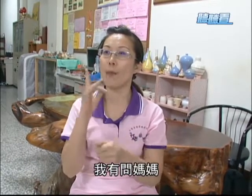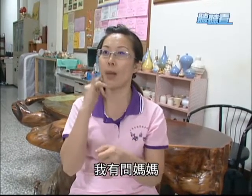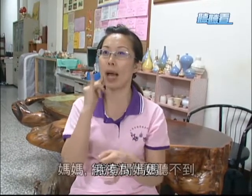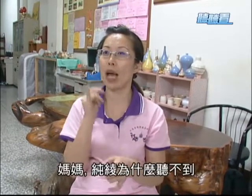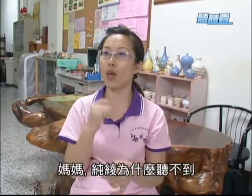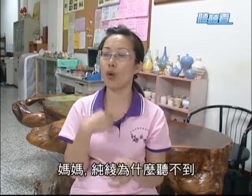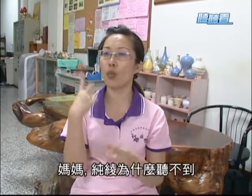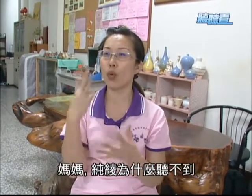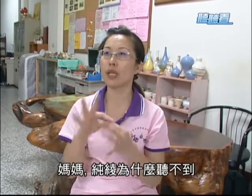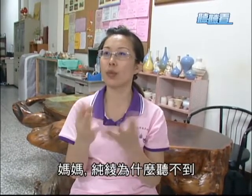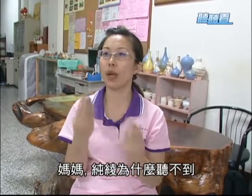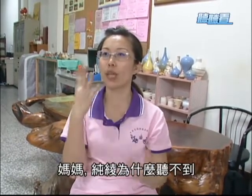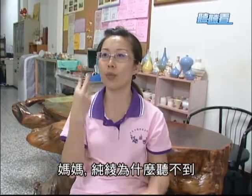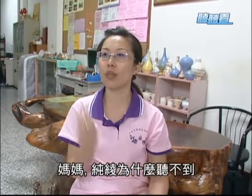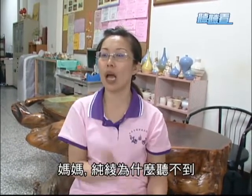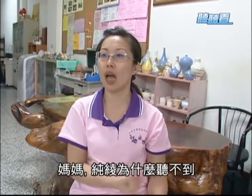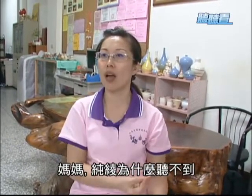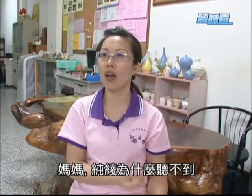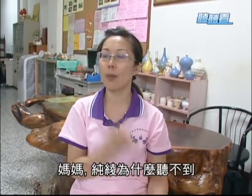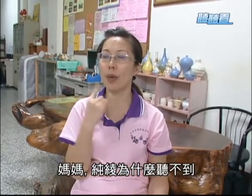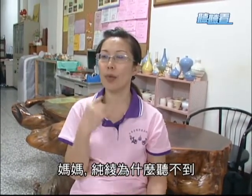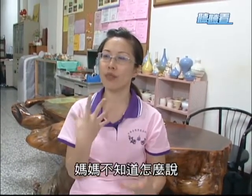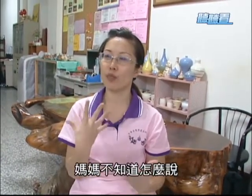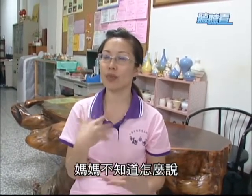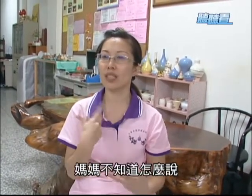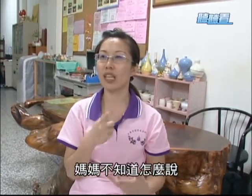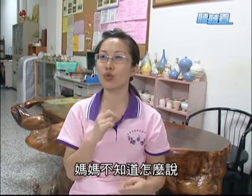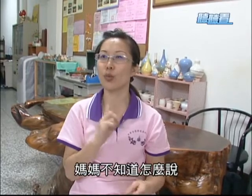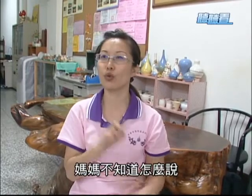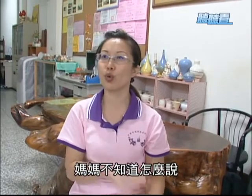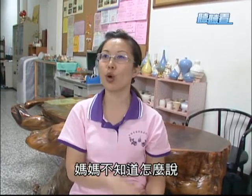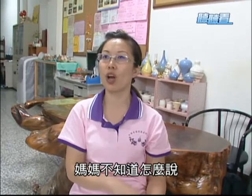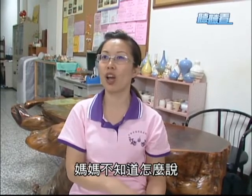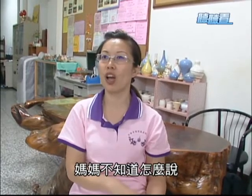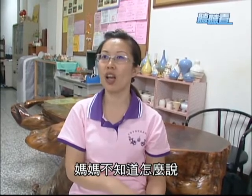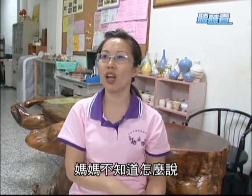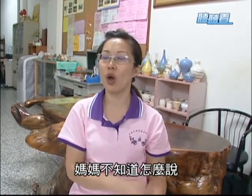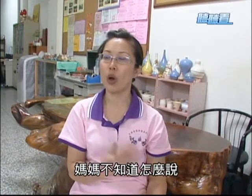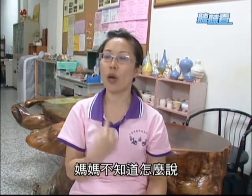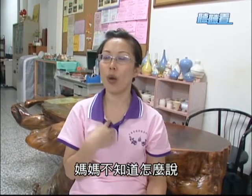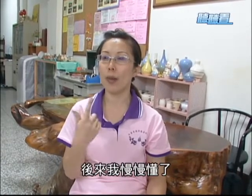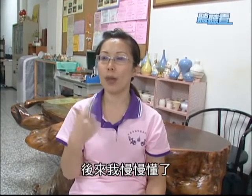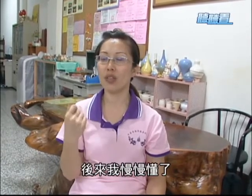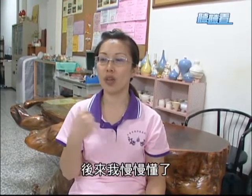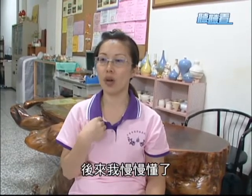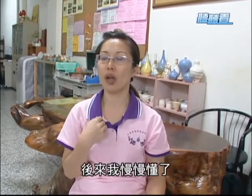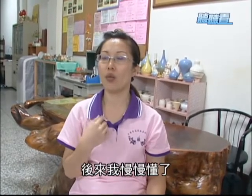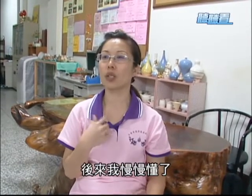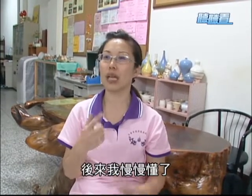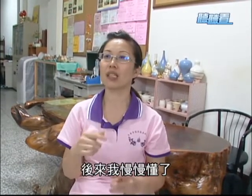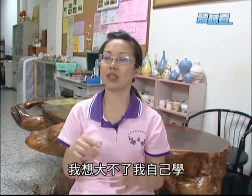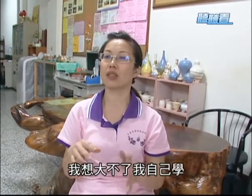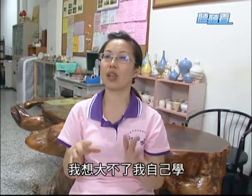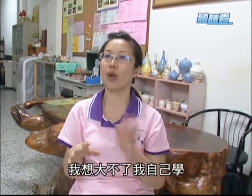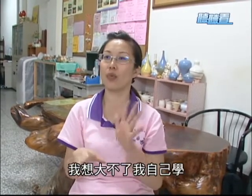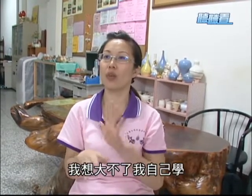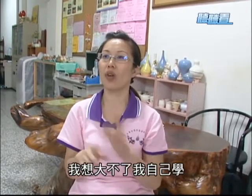妈，我说为什么听不到？妈妈不知道怎么说。后来我妈妈到了，我再去打不了，